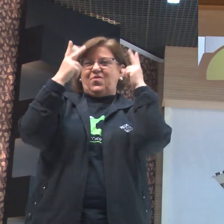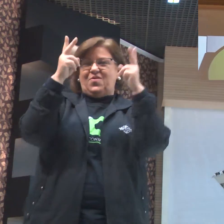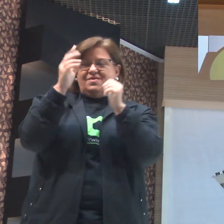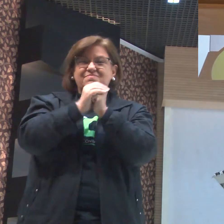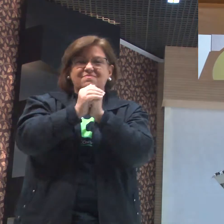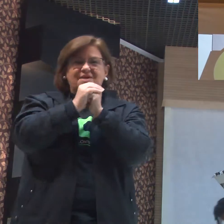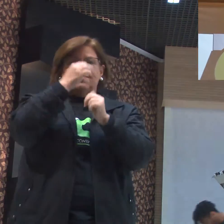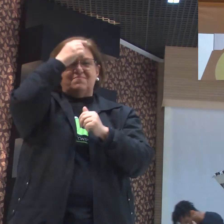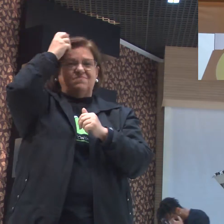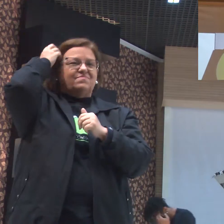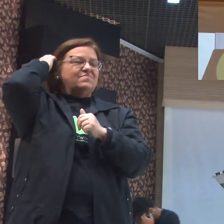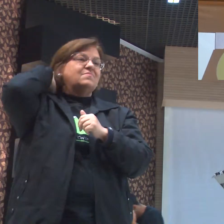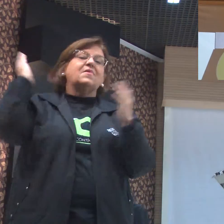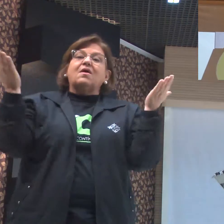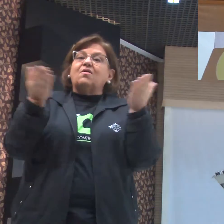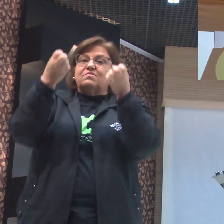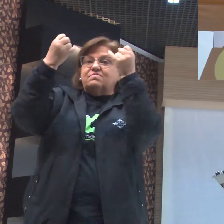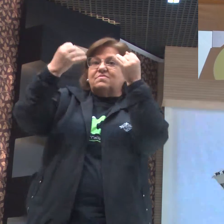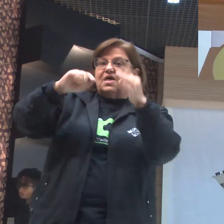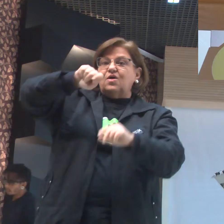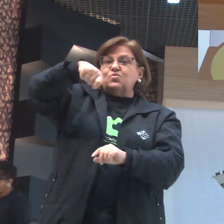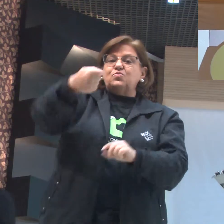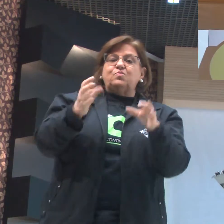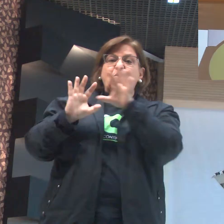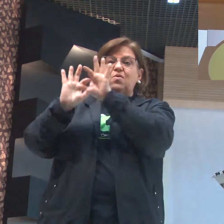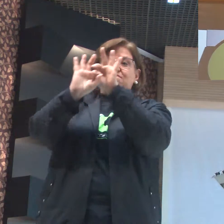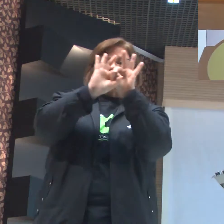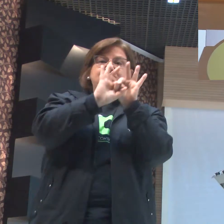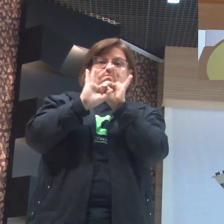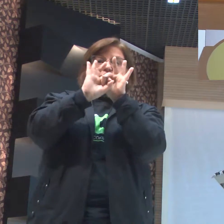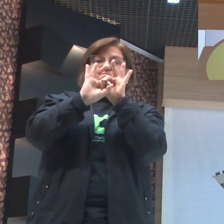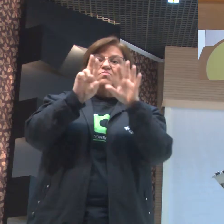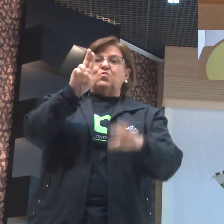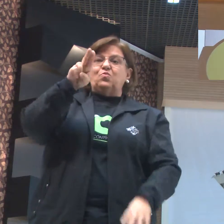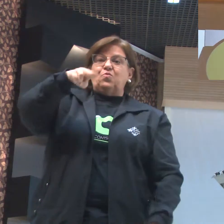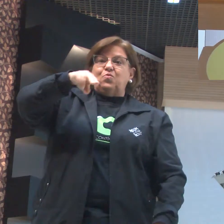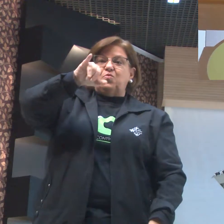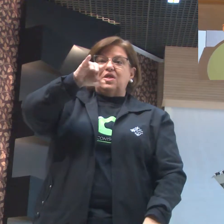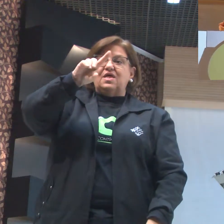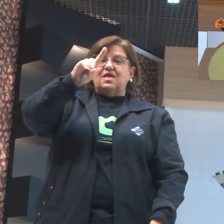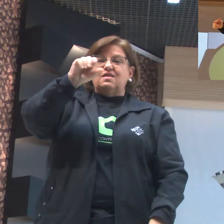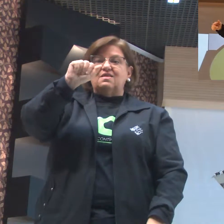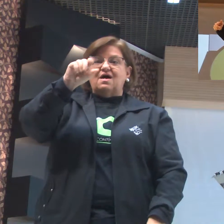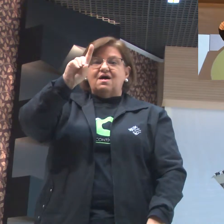vamos falar aqui de algo que identifica a unidade e